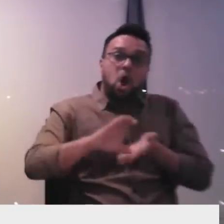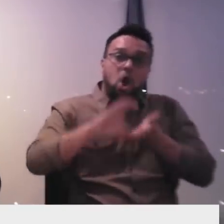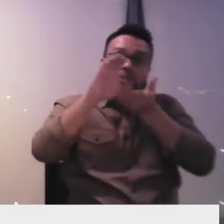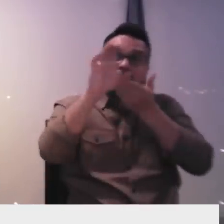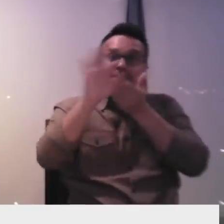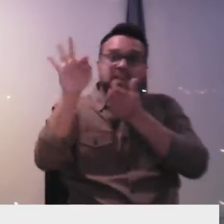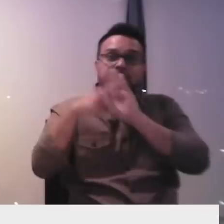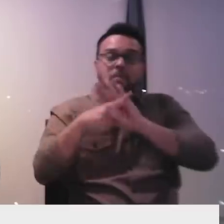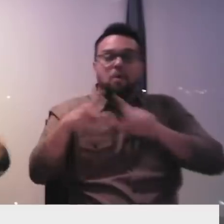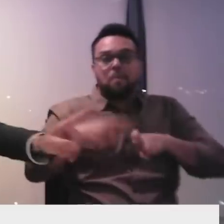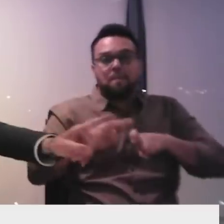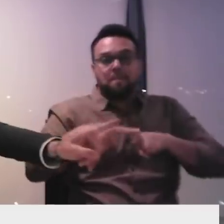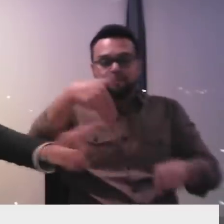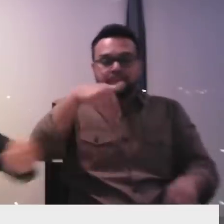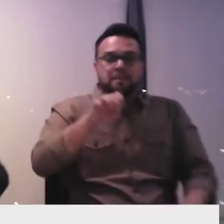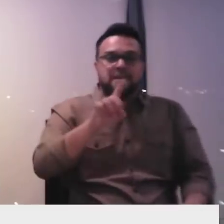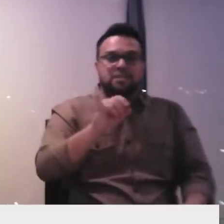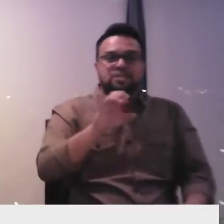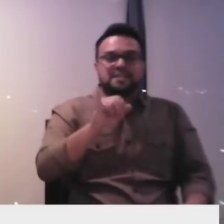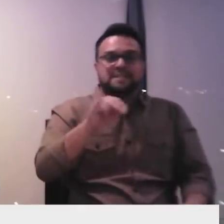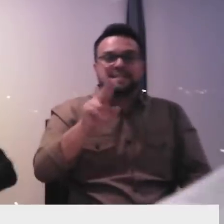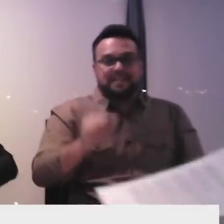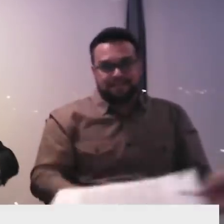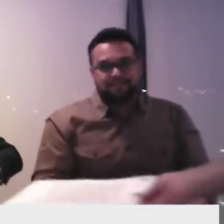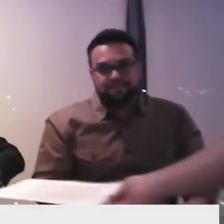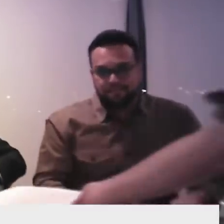Medicina, que não foi ouvido na CPI.